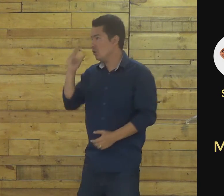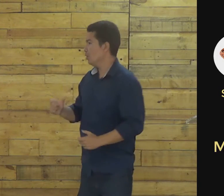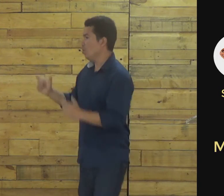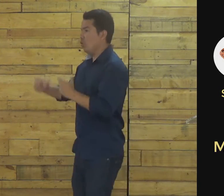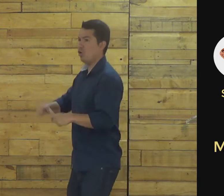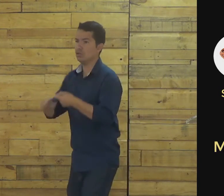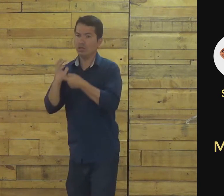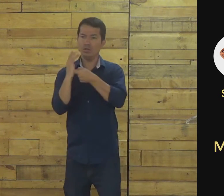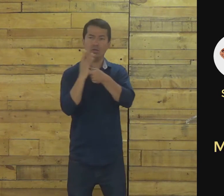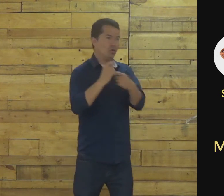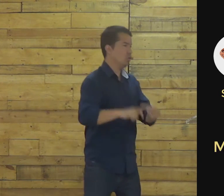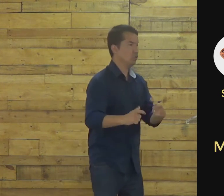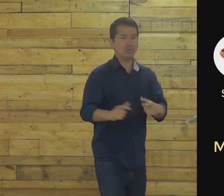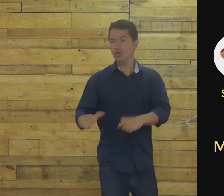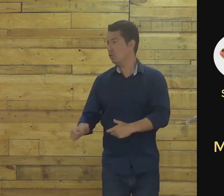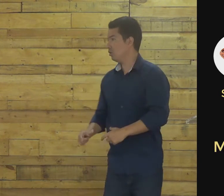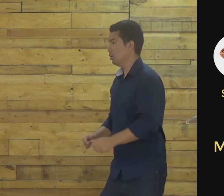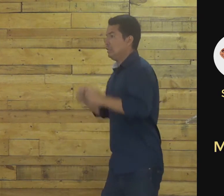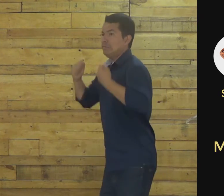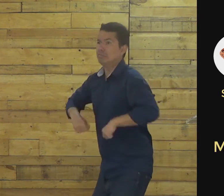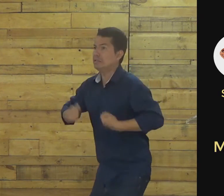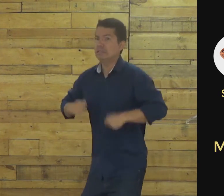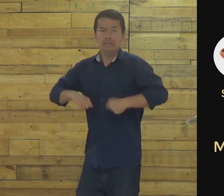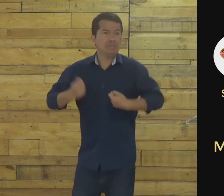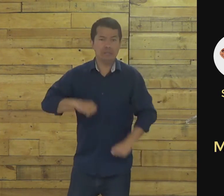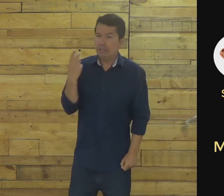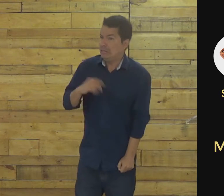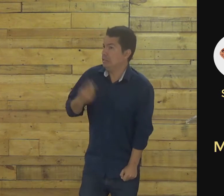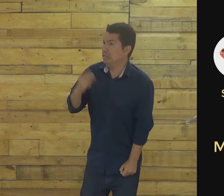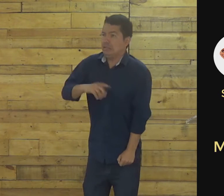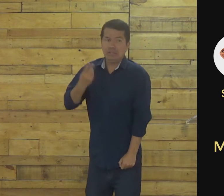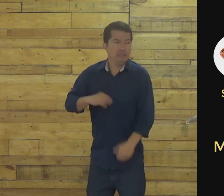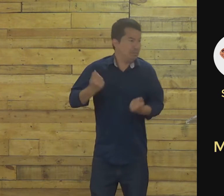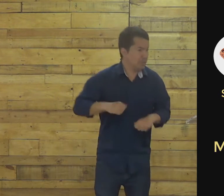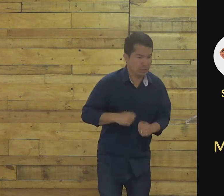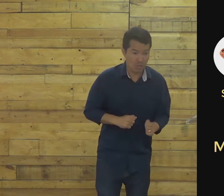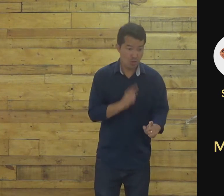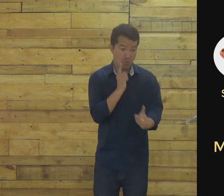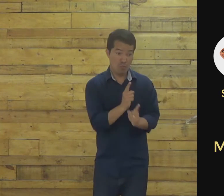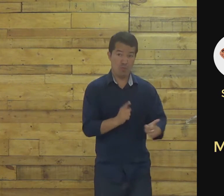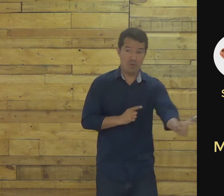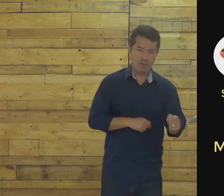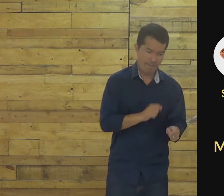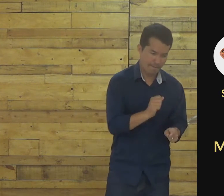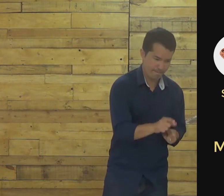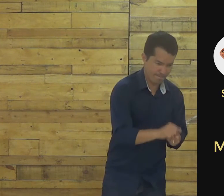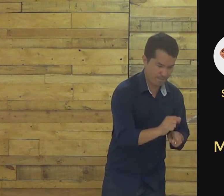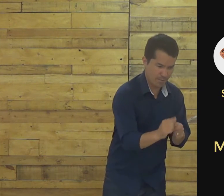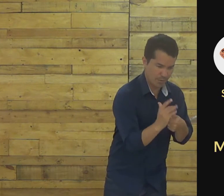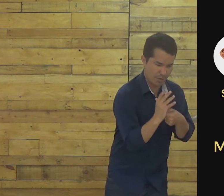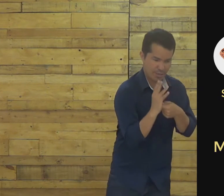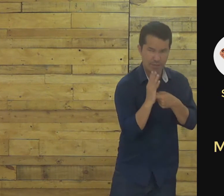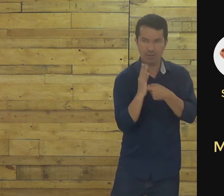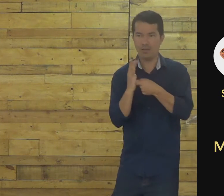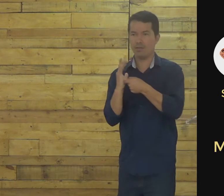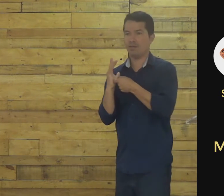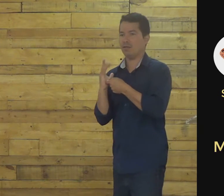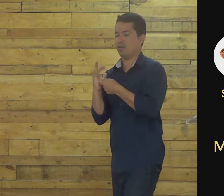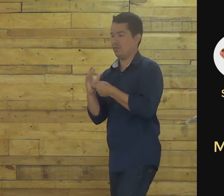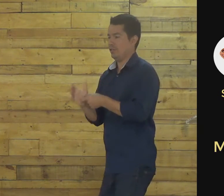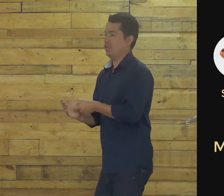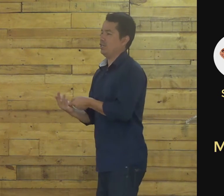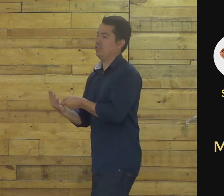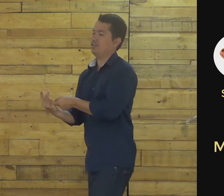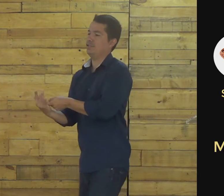estava escurecendo já. E eu já ficava procurando, ai, cadê a candeia? Está ficando escuro. Ai, encontrei. E coloca um fogo